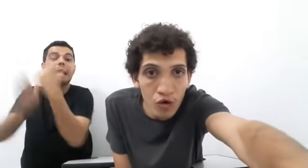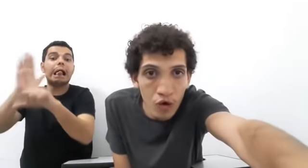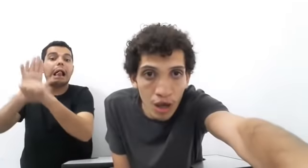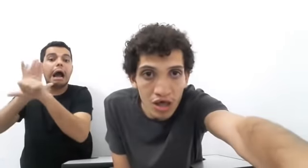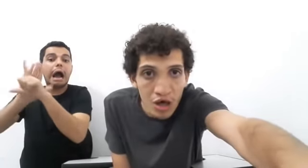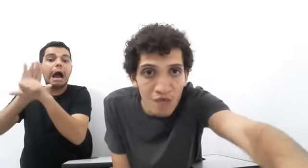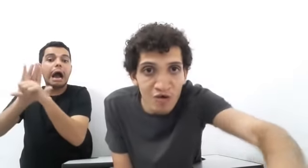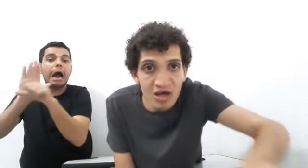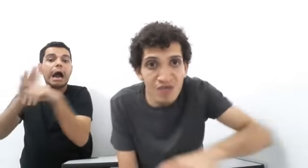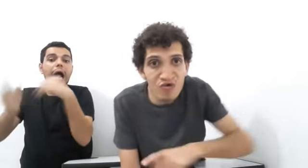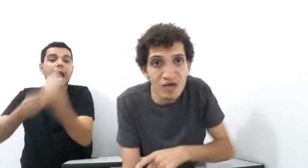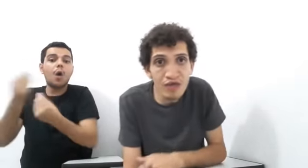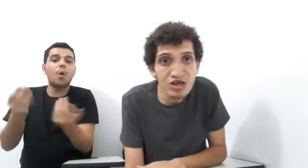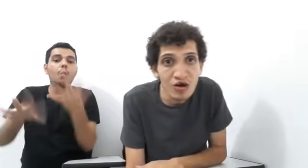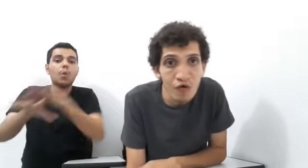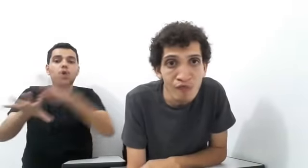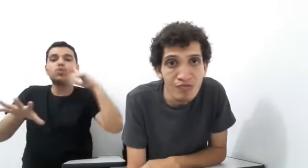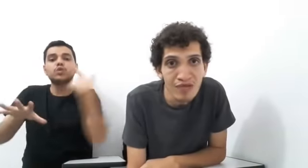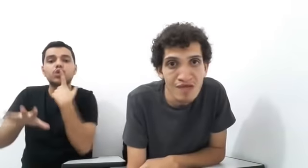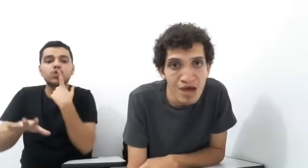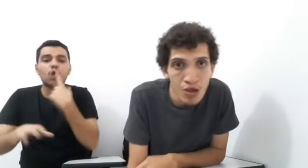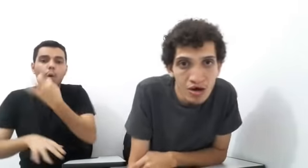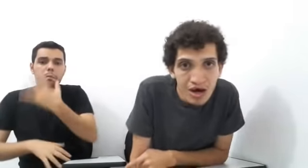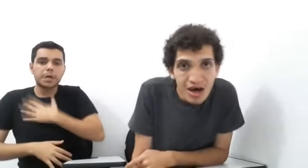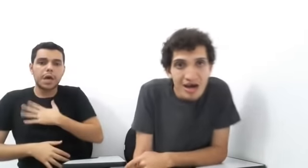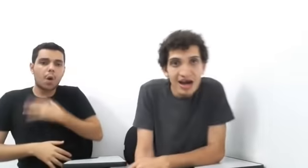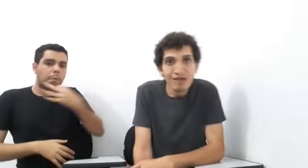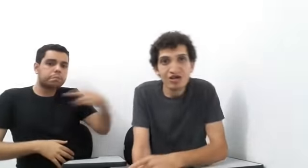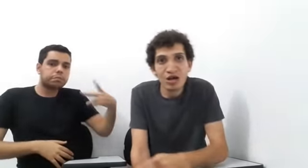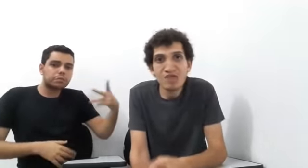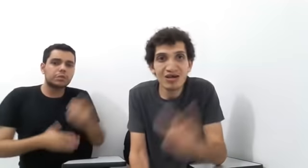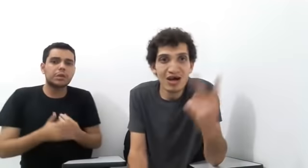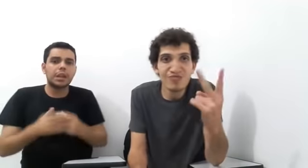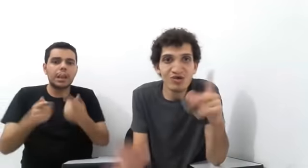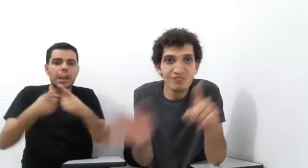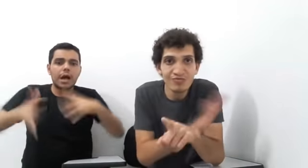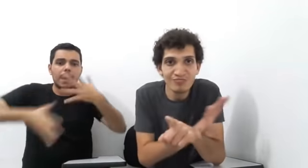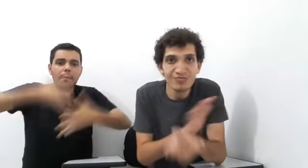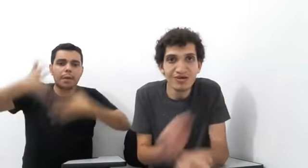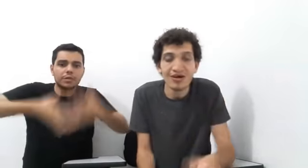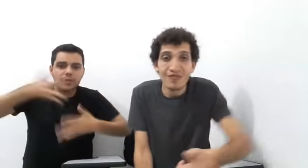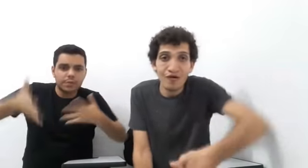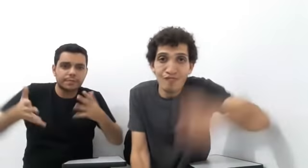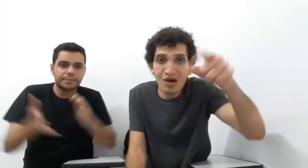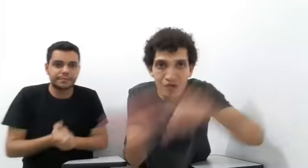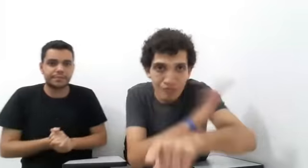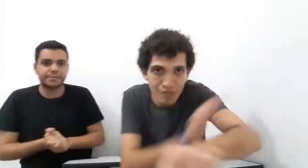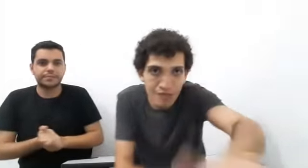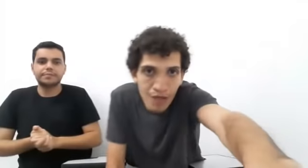escolas? Vocês dois têm que como entender melhor gramática livre, já duas perguntas. Então, primeira pergunta, vamos lá.